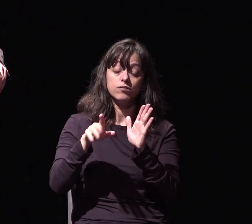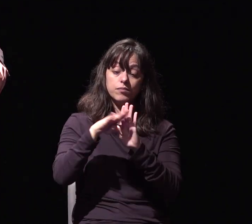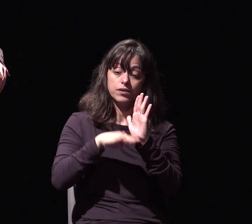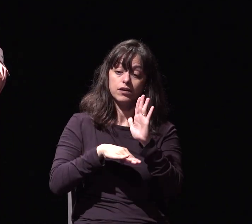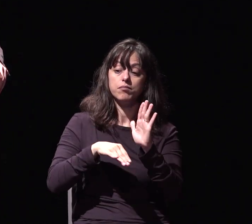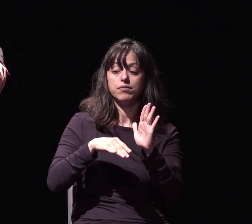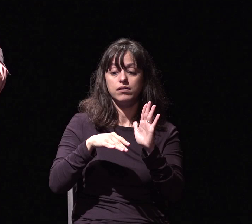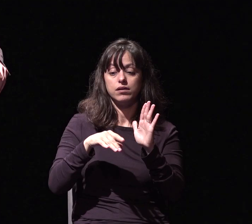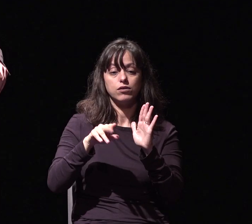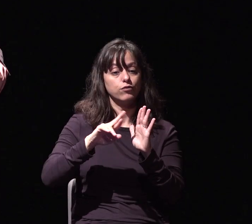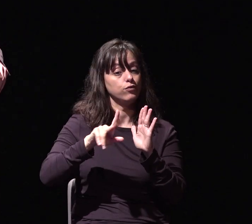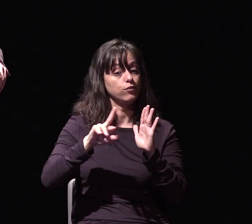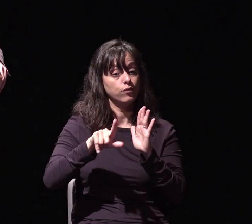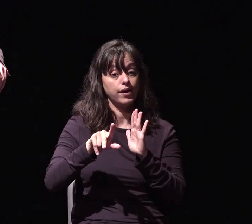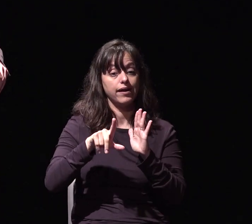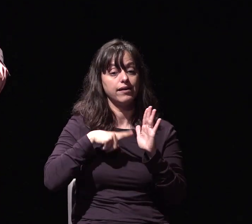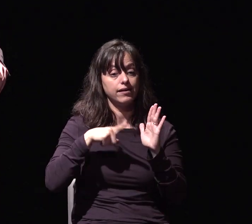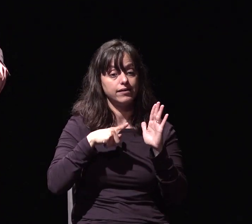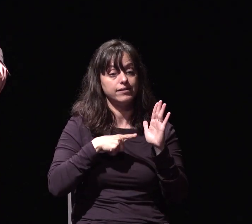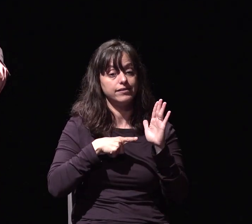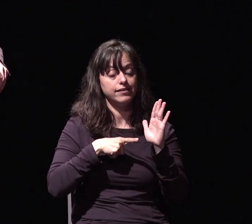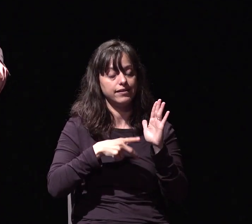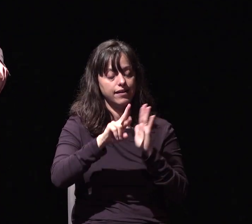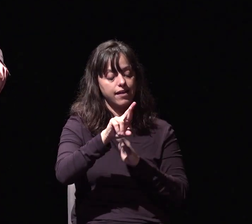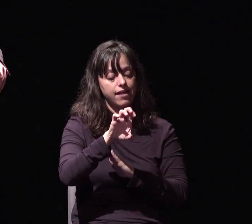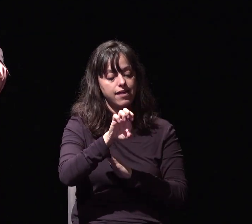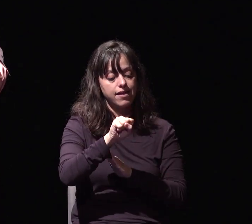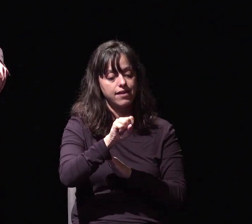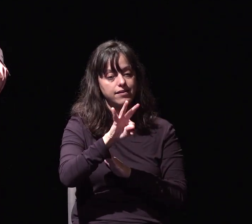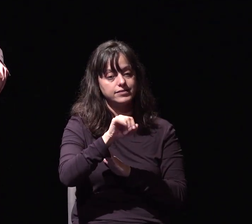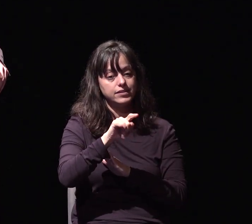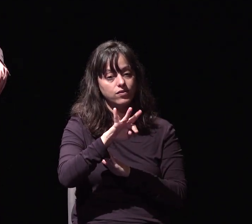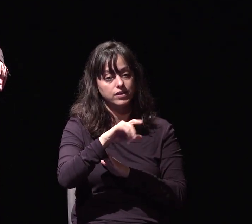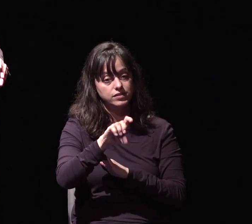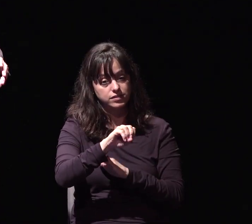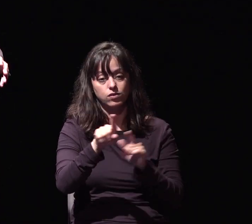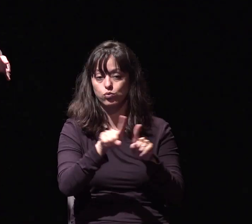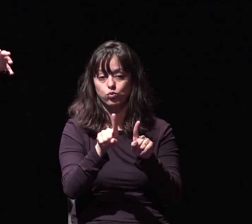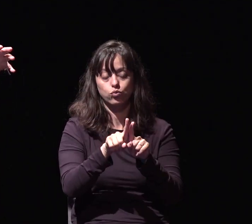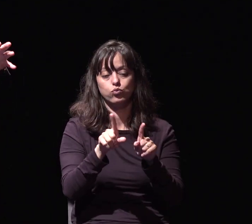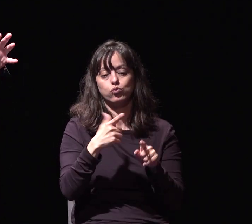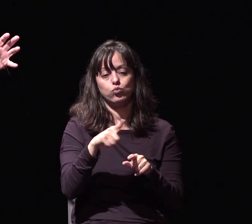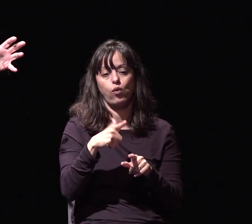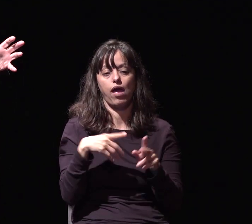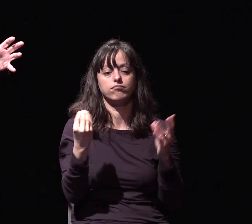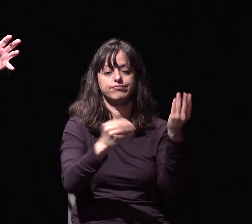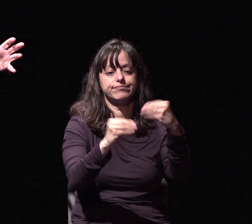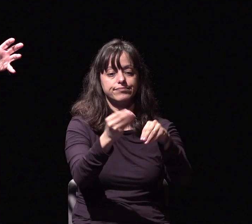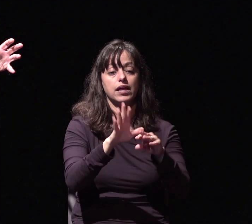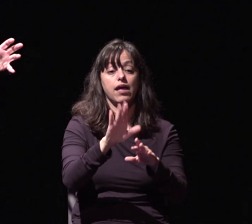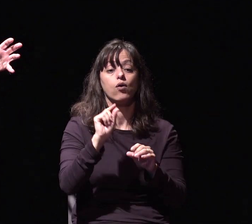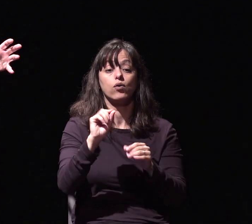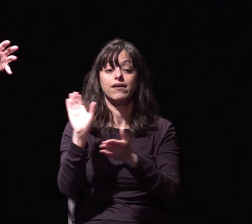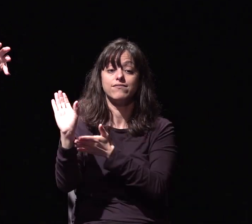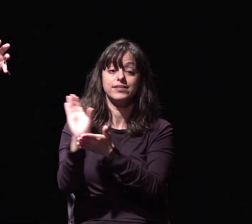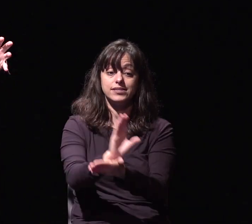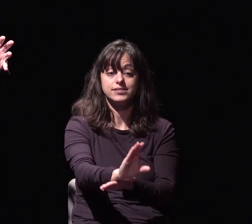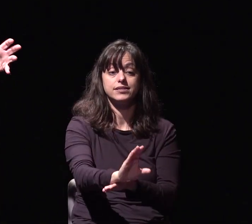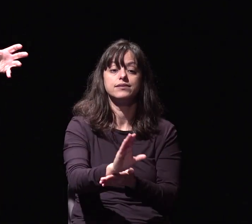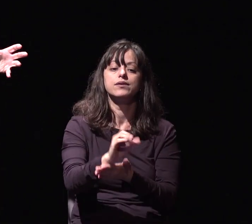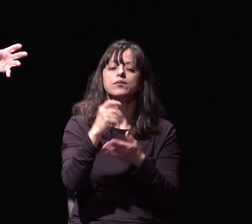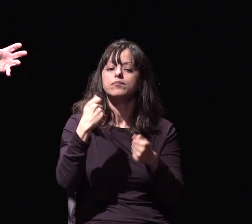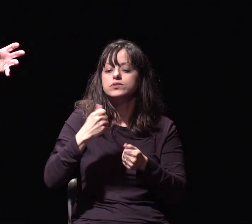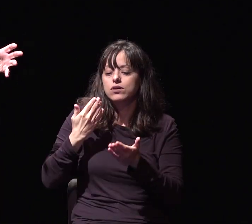de restauro, não é um projeto de intervenções, mas é um financiamento que pede, eles solicitam que a